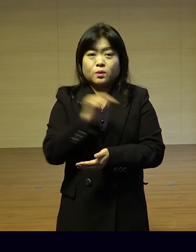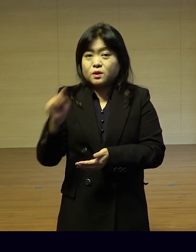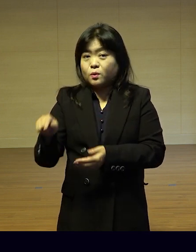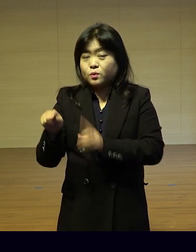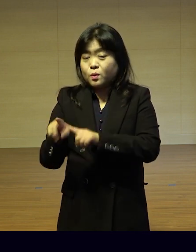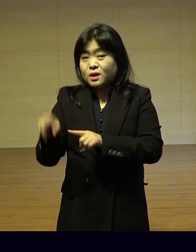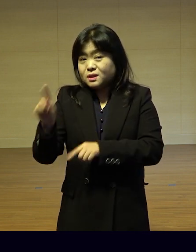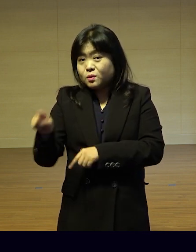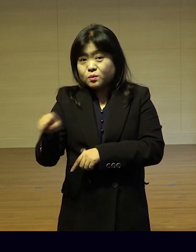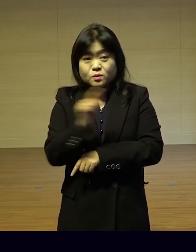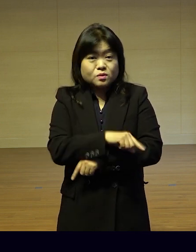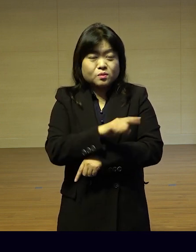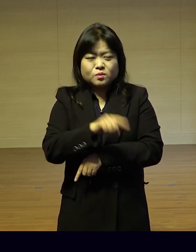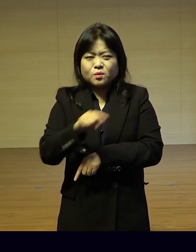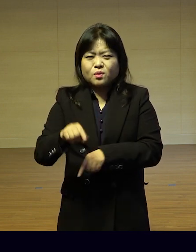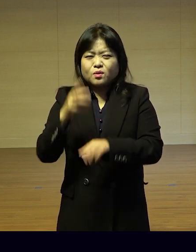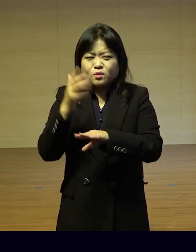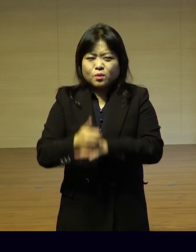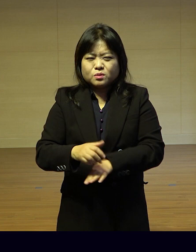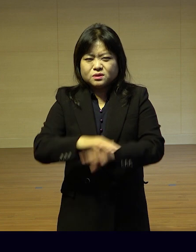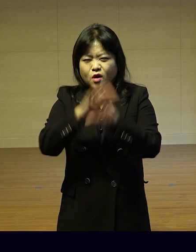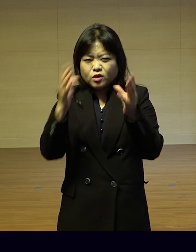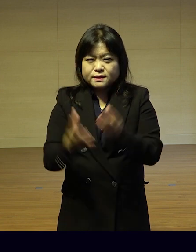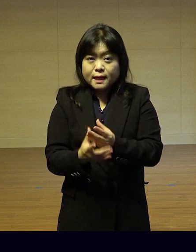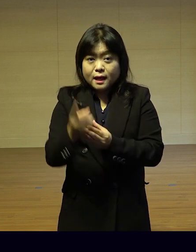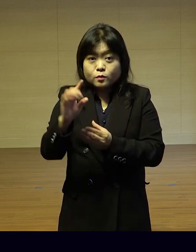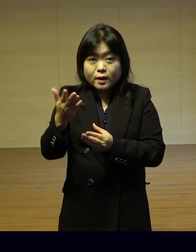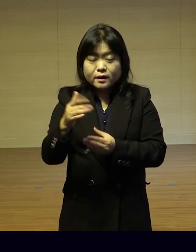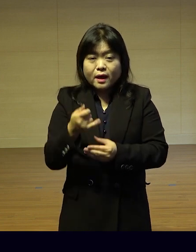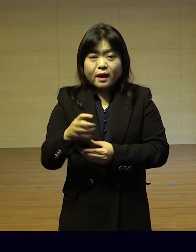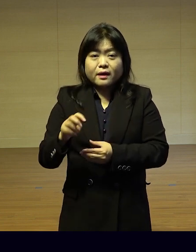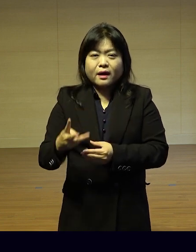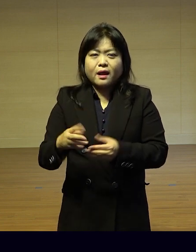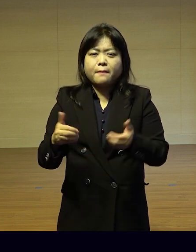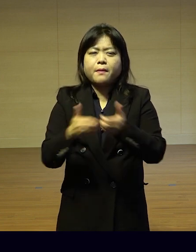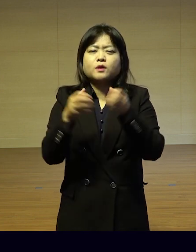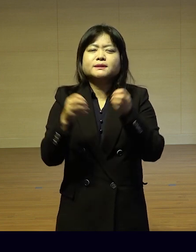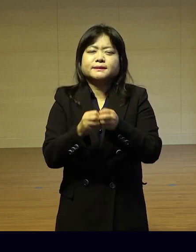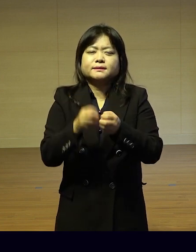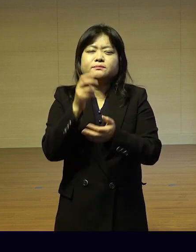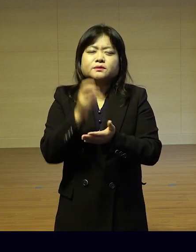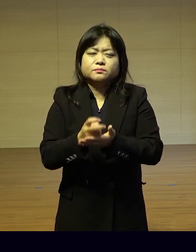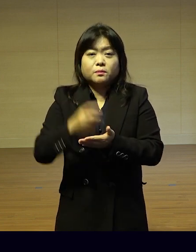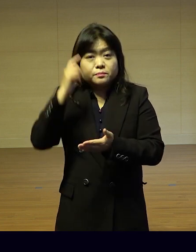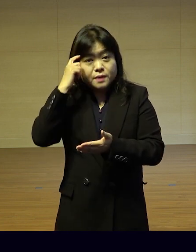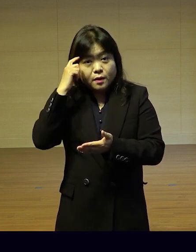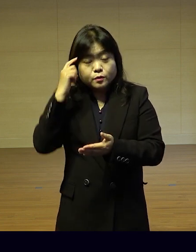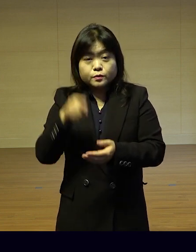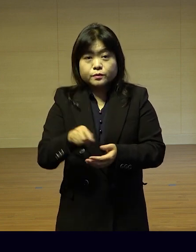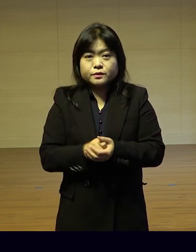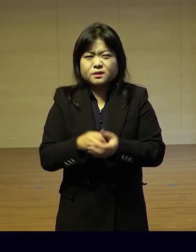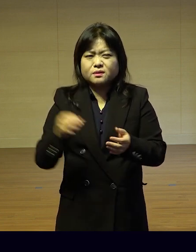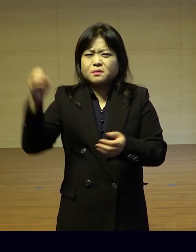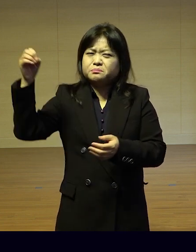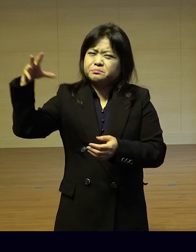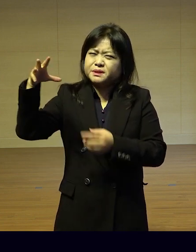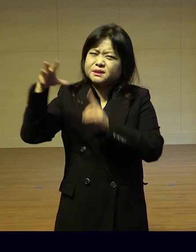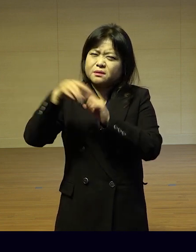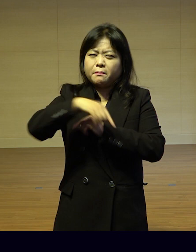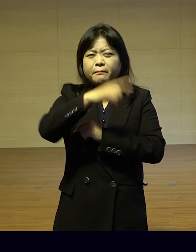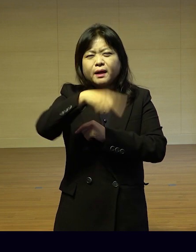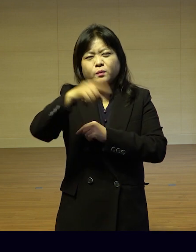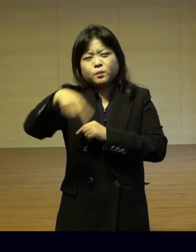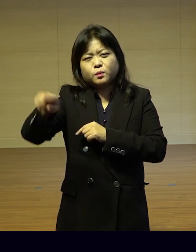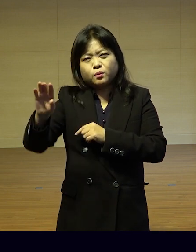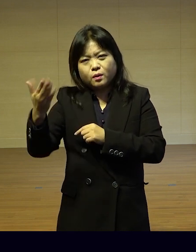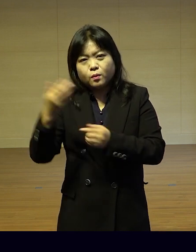저것도 해서 결국 전체로 나가려고 하는 것이 해겔의 변증적 사유거든요. 여기에 빛은 파동이기도